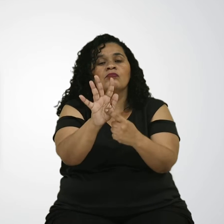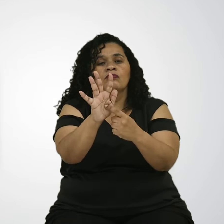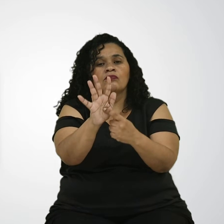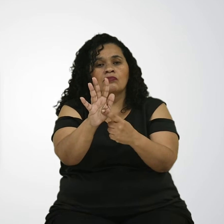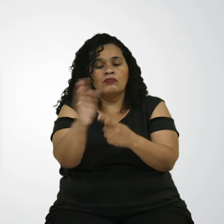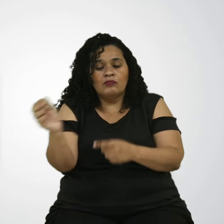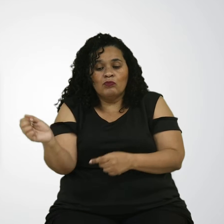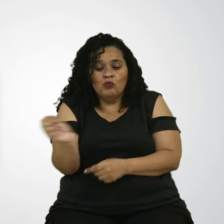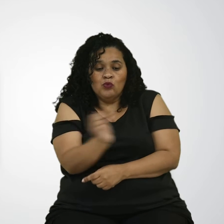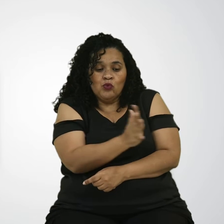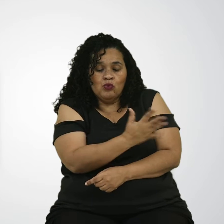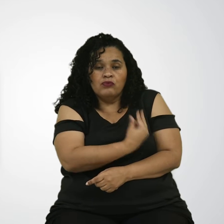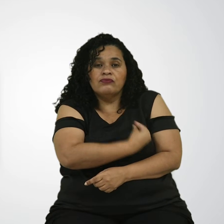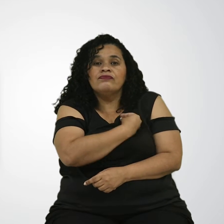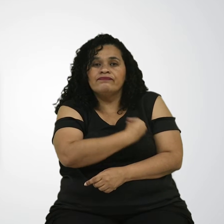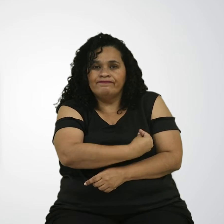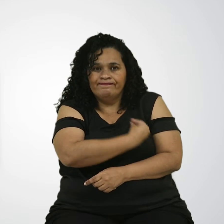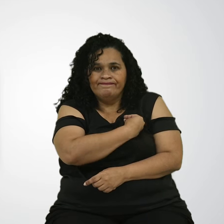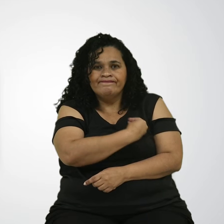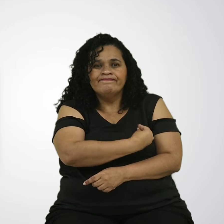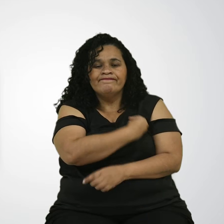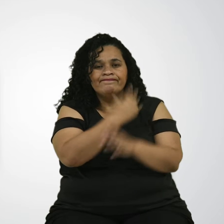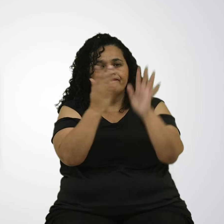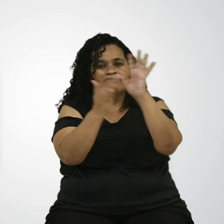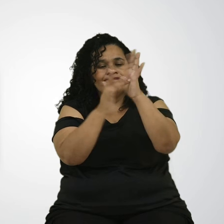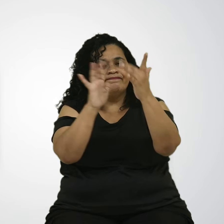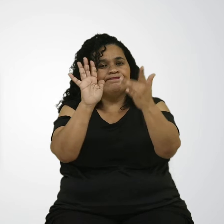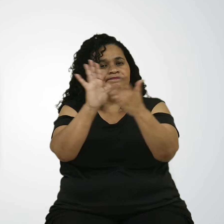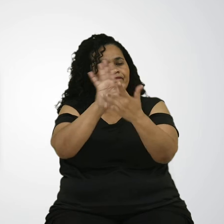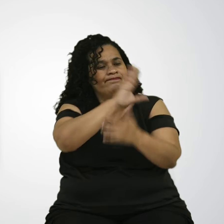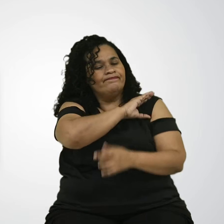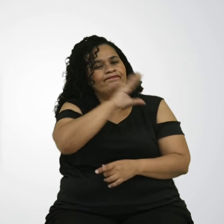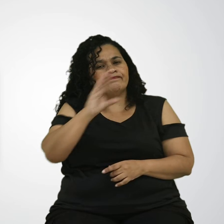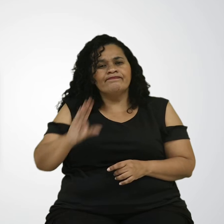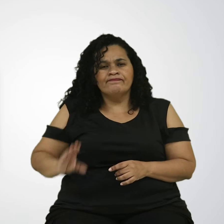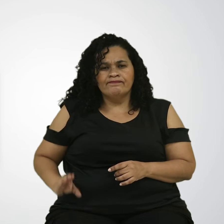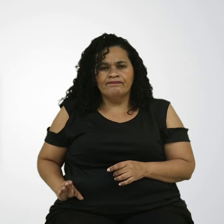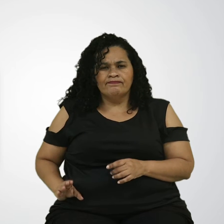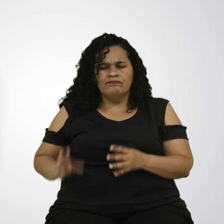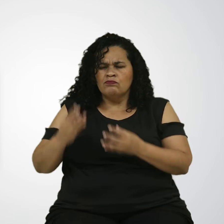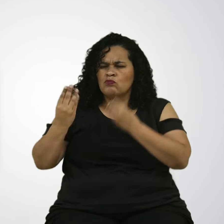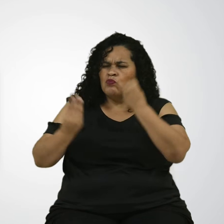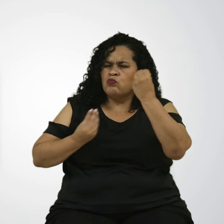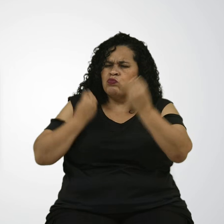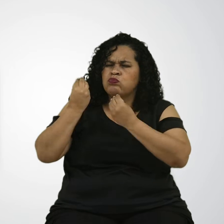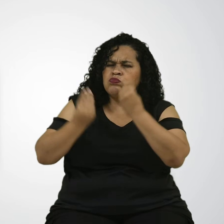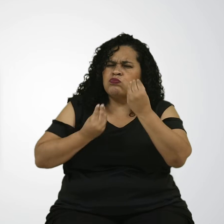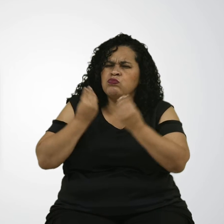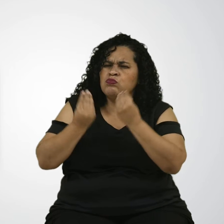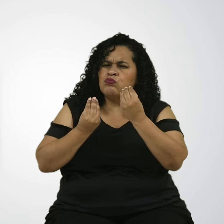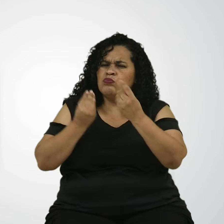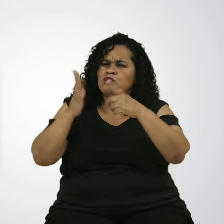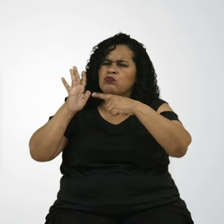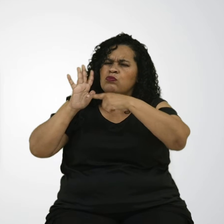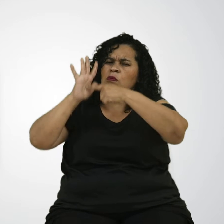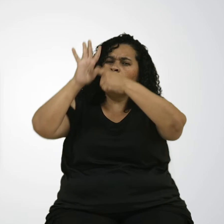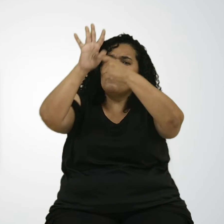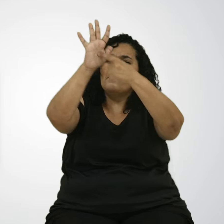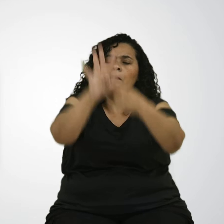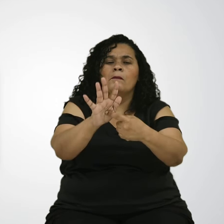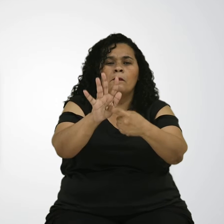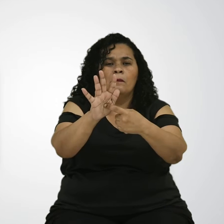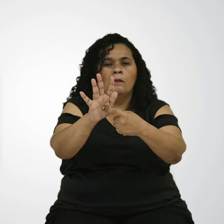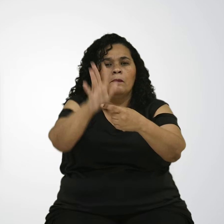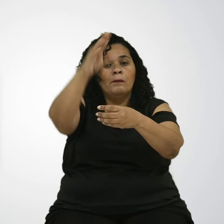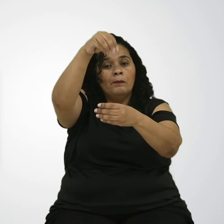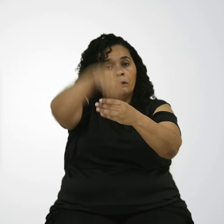vida em Cristo, e essa vida em Cristo, como que ela manifesta-se dentro